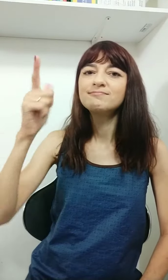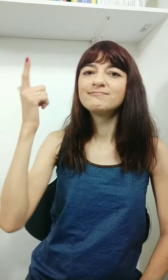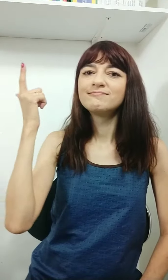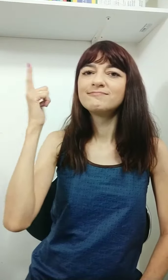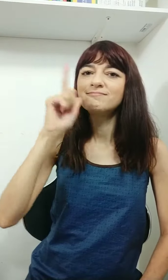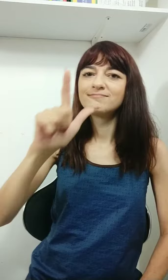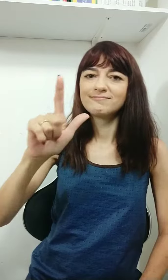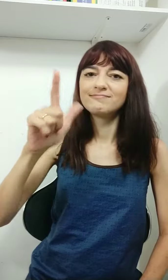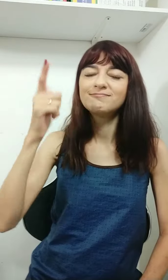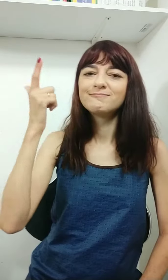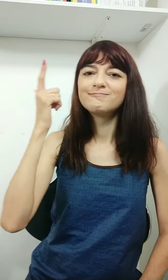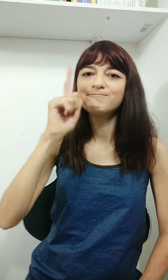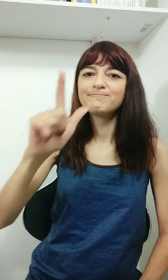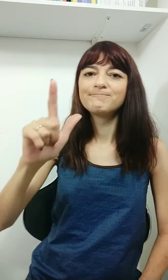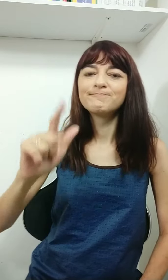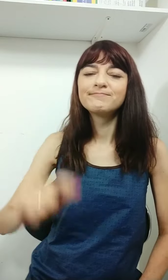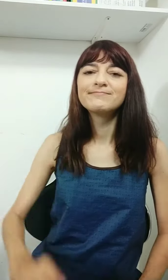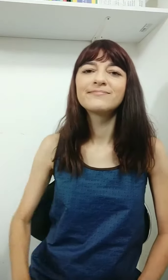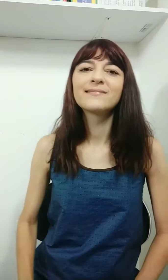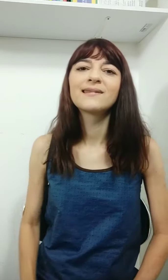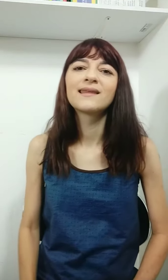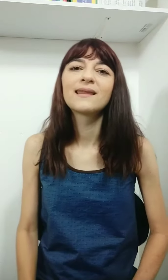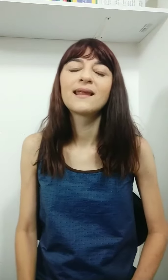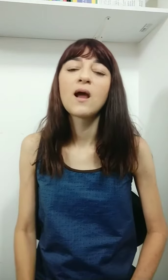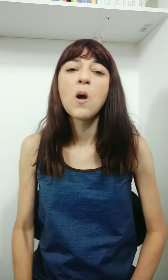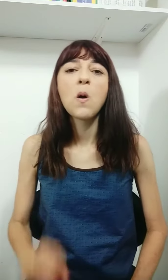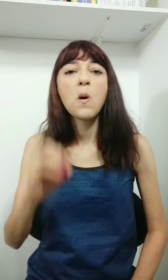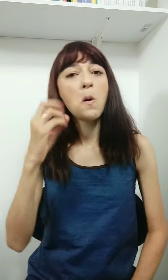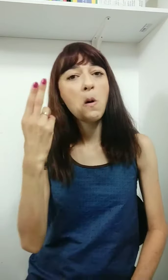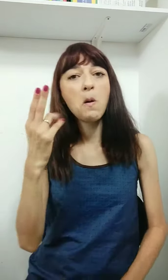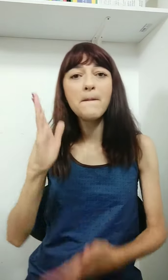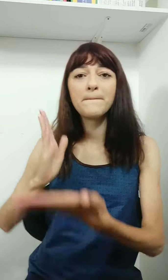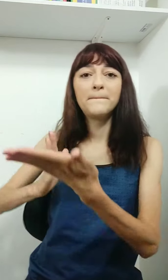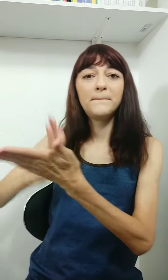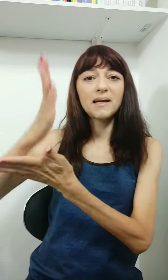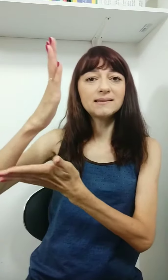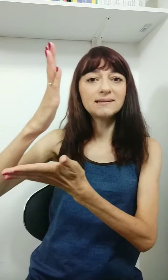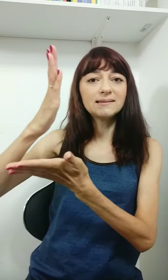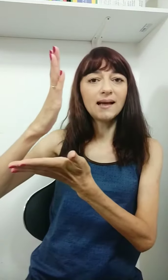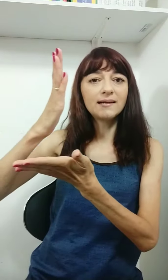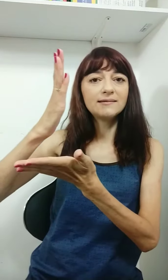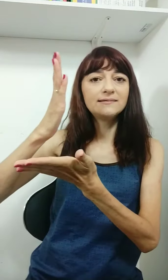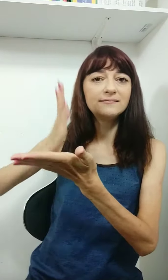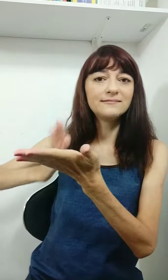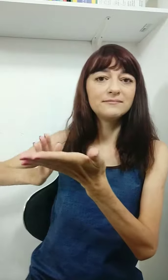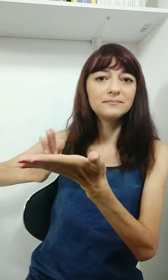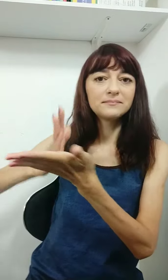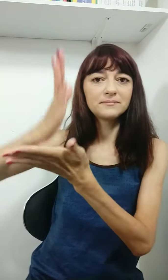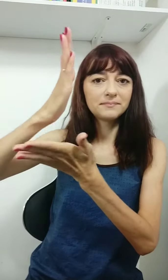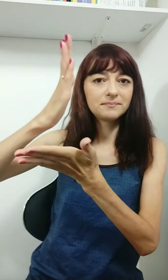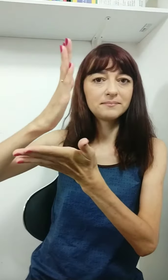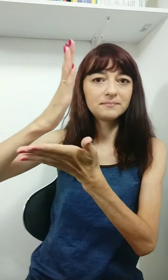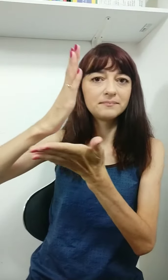só. Vocês já assistiram a mini aula do verbo conseguir? Então, olha só, conseguir ou passar,